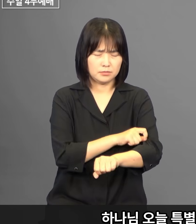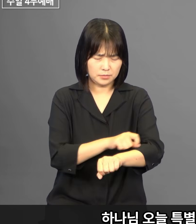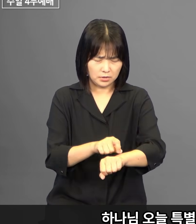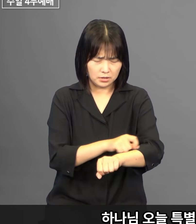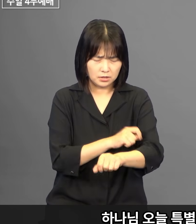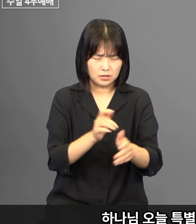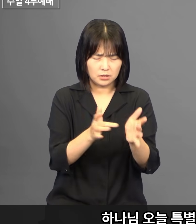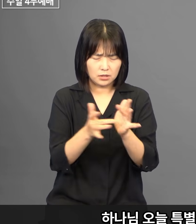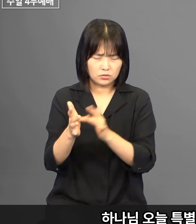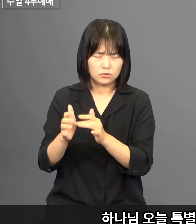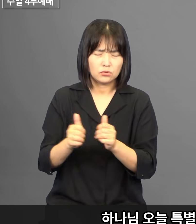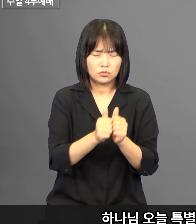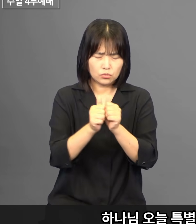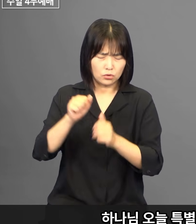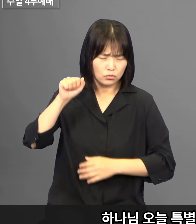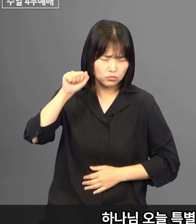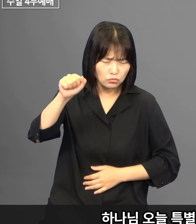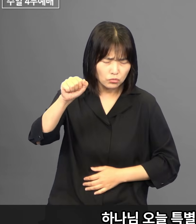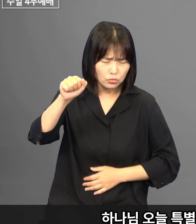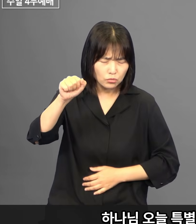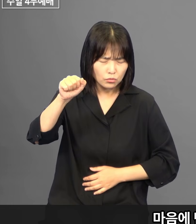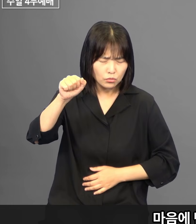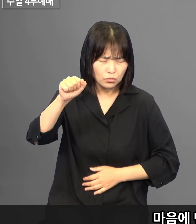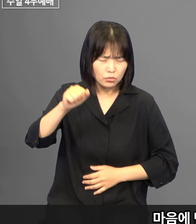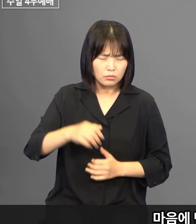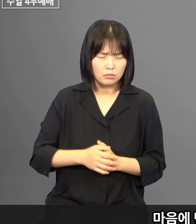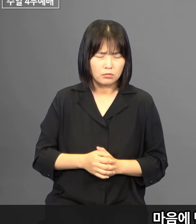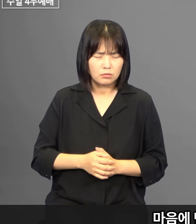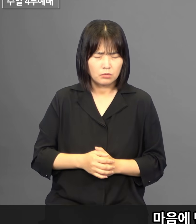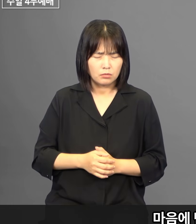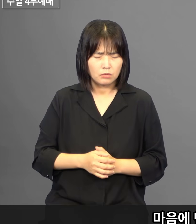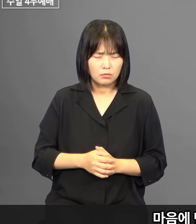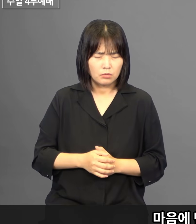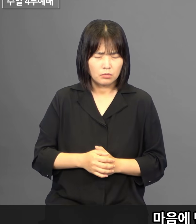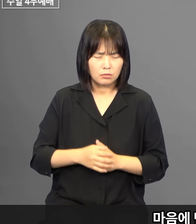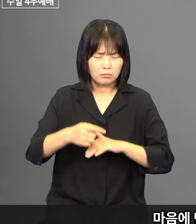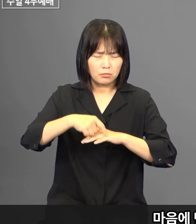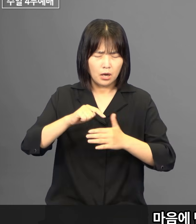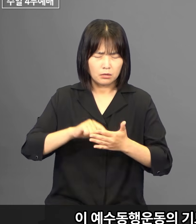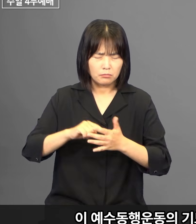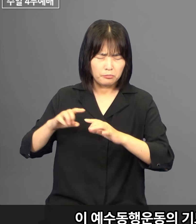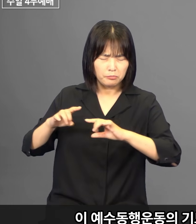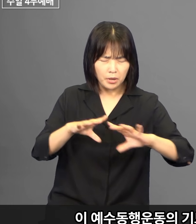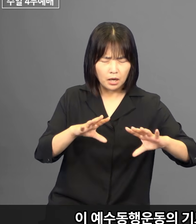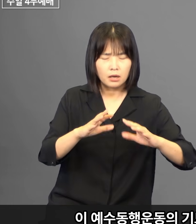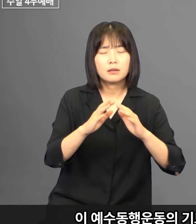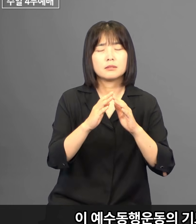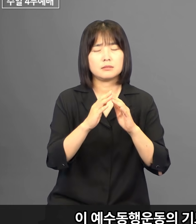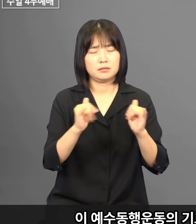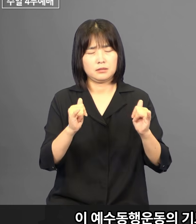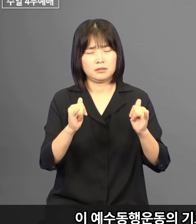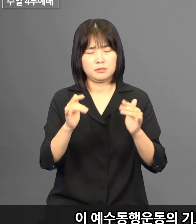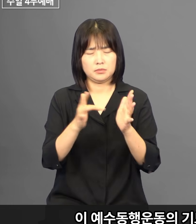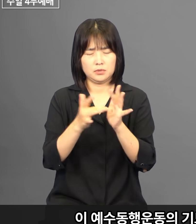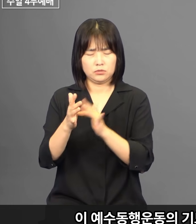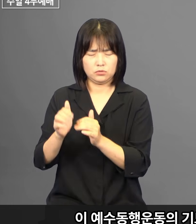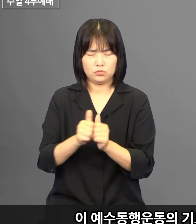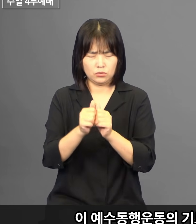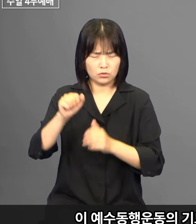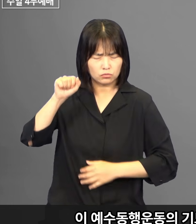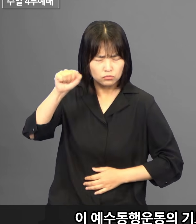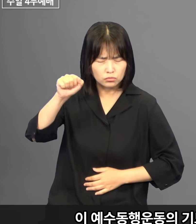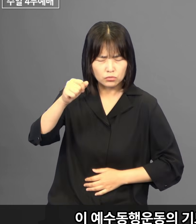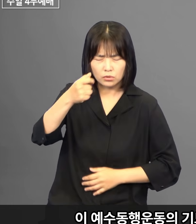예수 동행운동의 부름에 마음에 반응하시는 분들, 이 예수 동행운동에